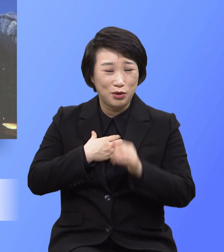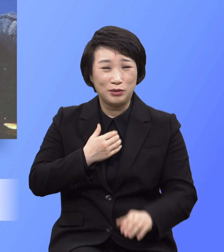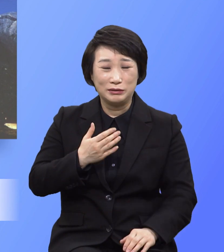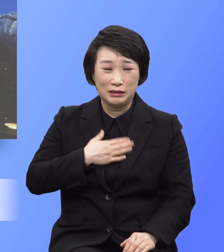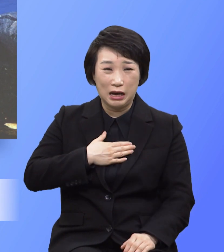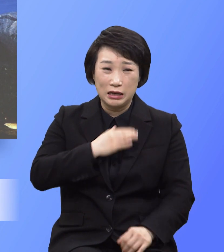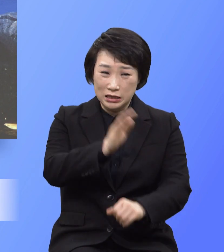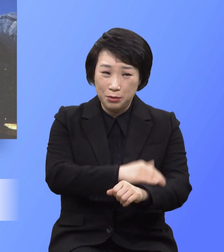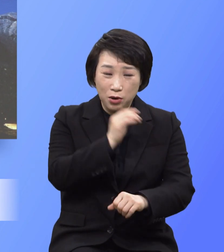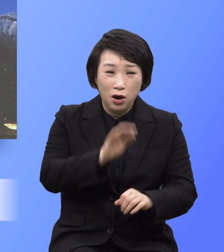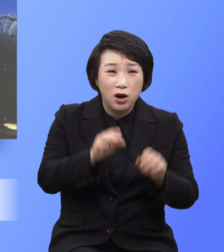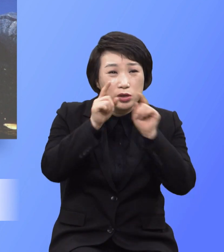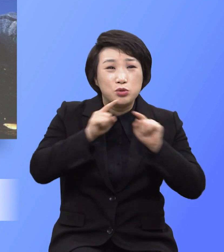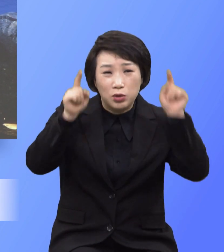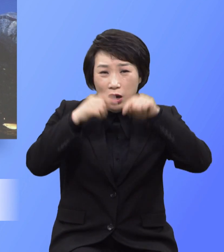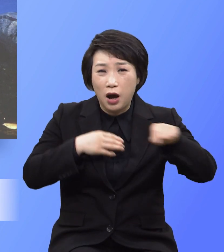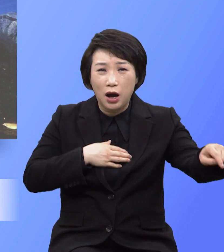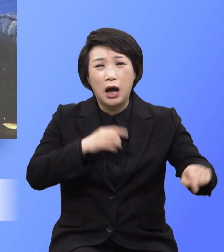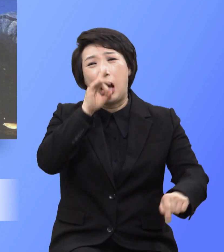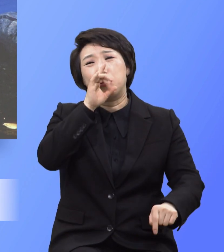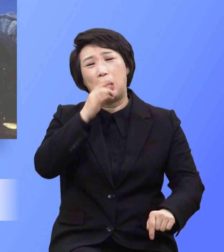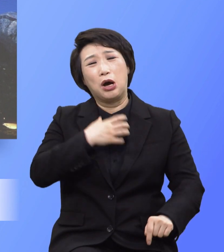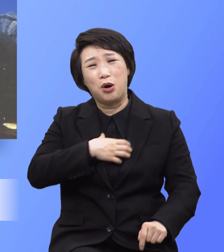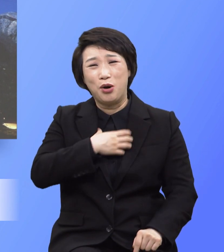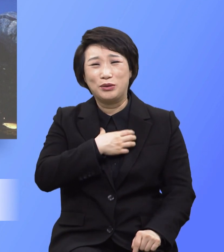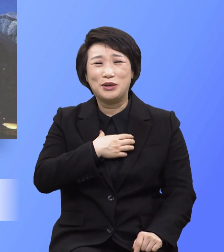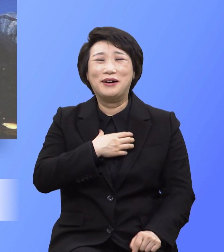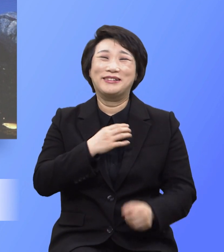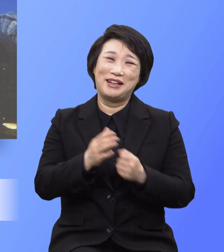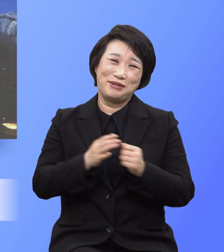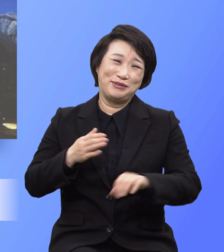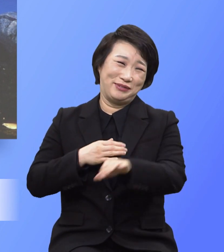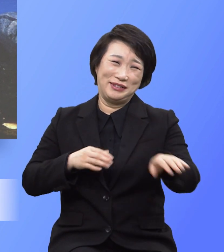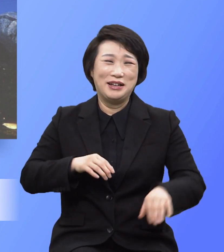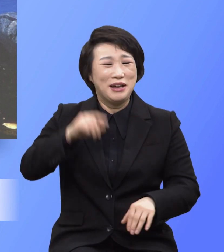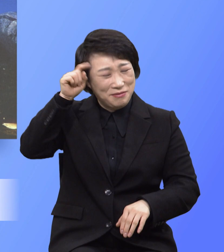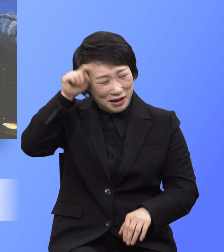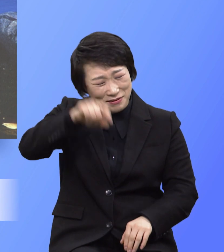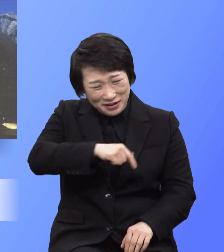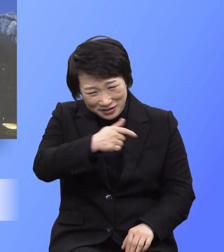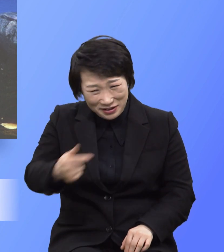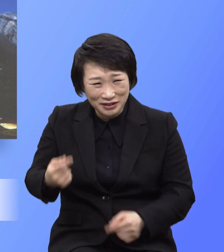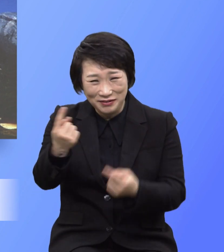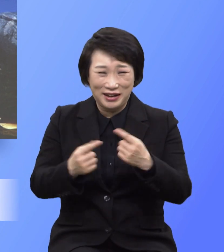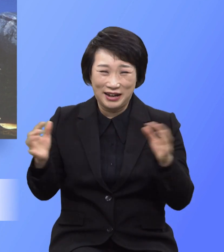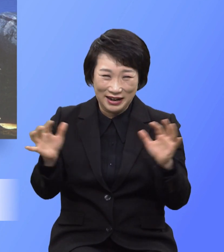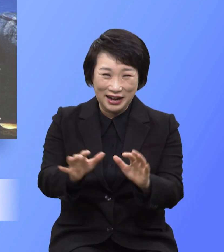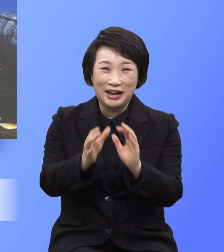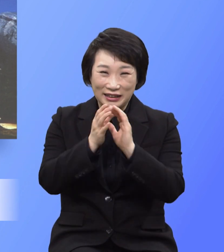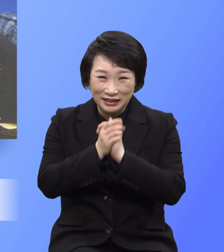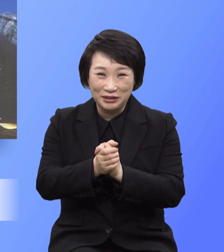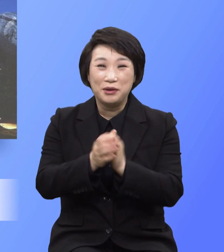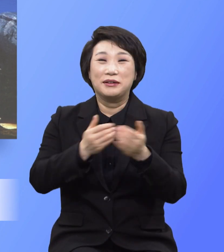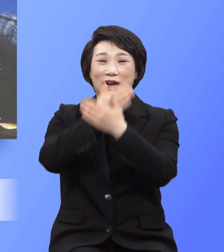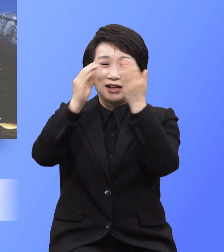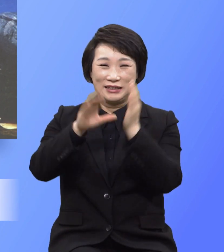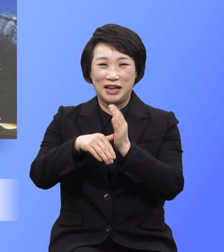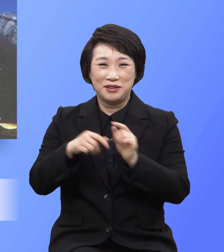내가 잘못하다 지옥 갈까 봐. 그래서 저녁에 기도하고 낮에도